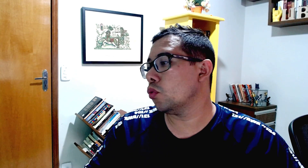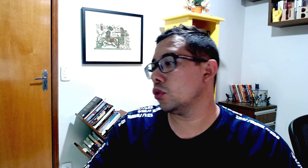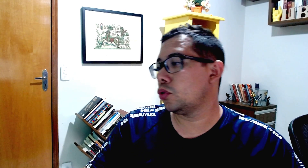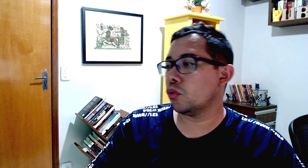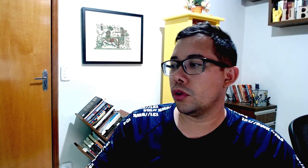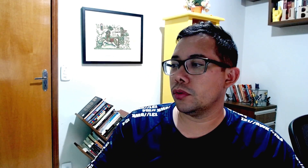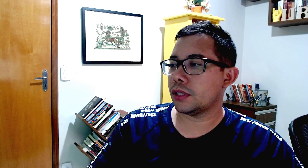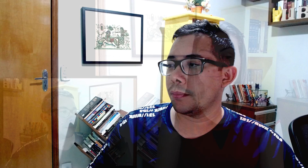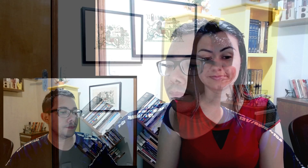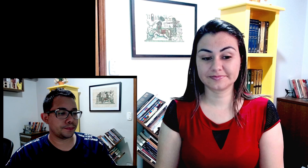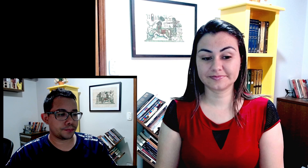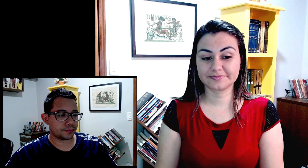outro olho, tá?